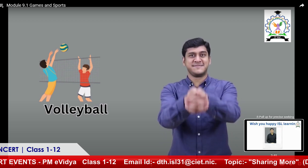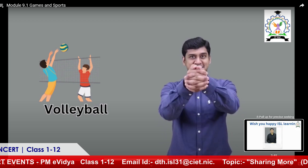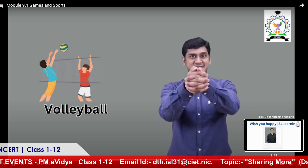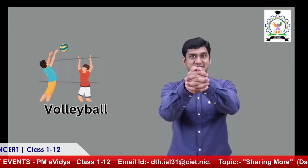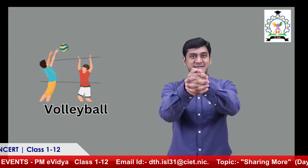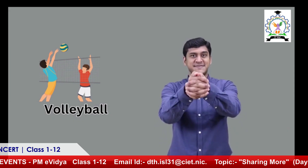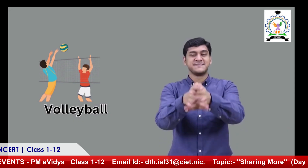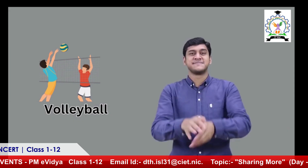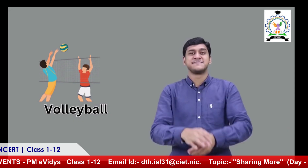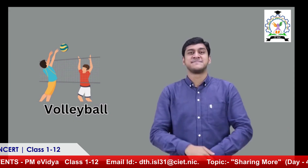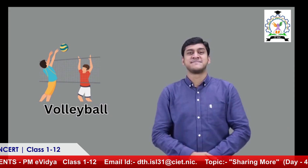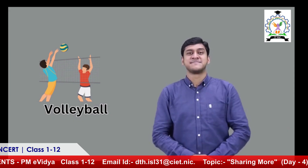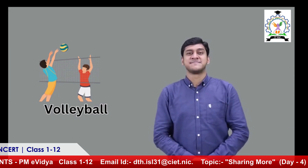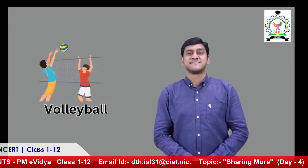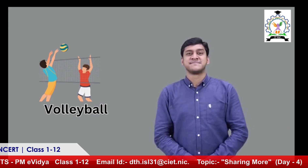वॉलीबॉल,